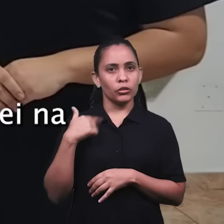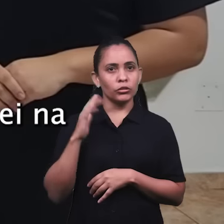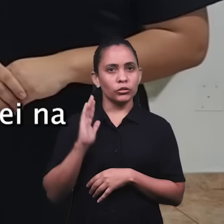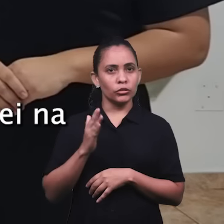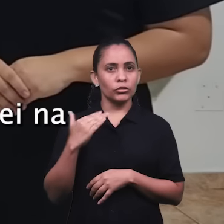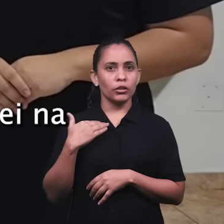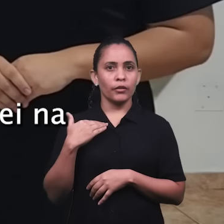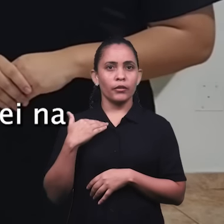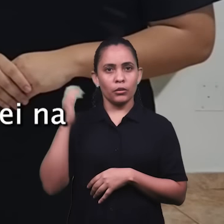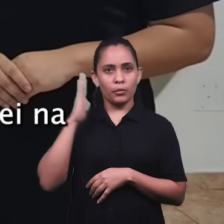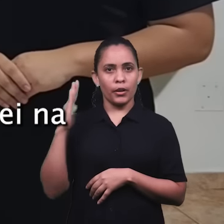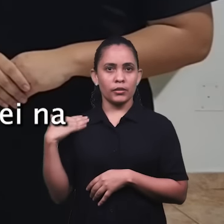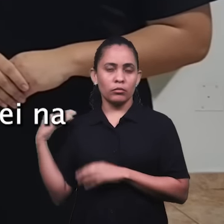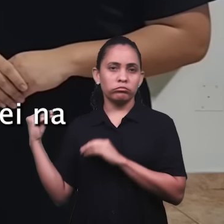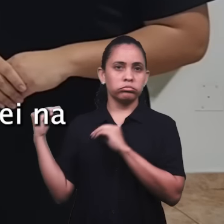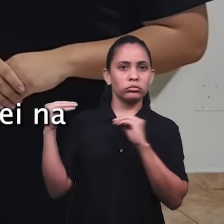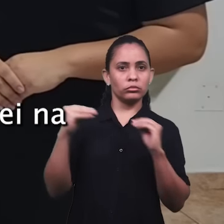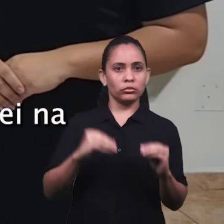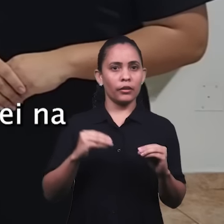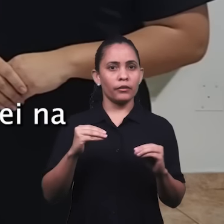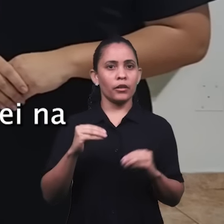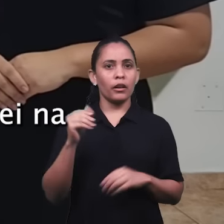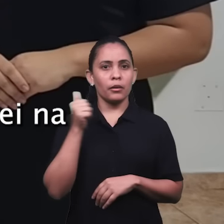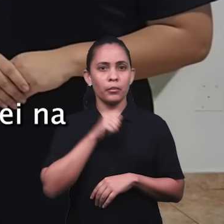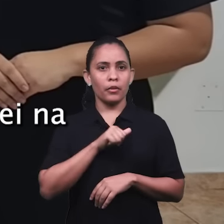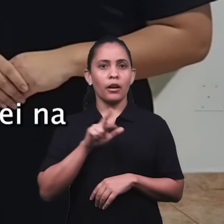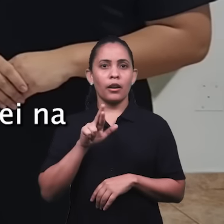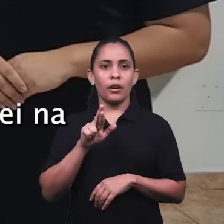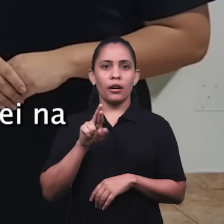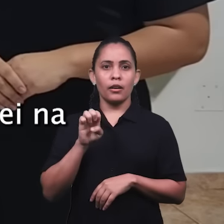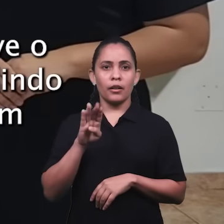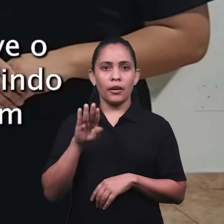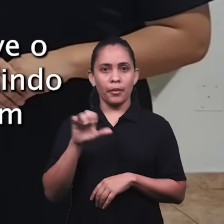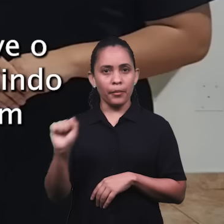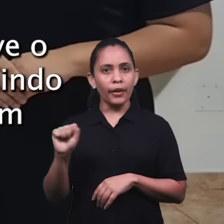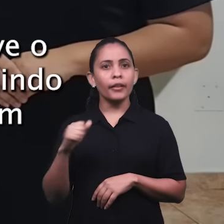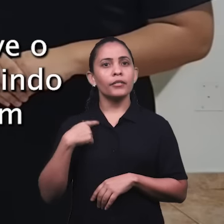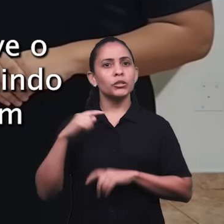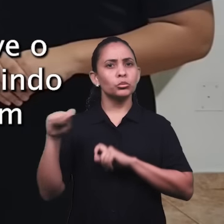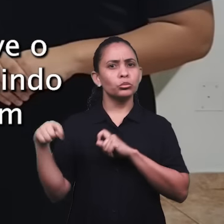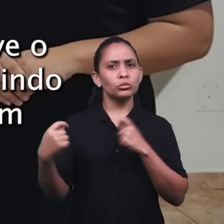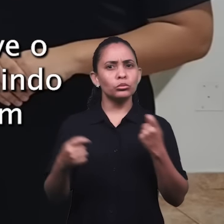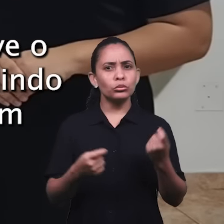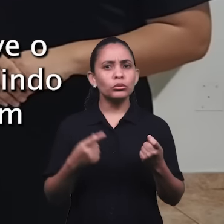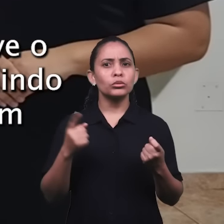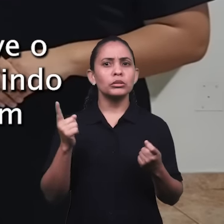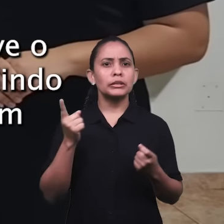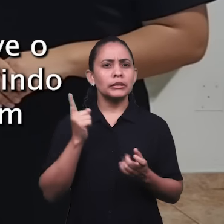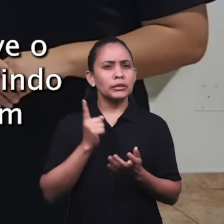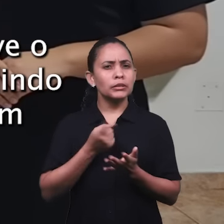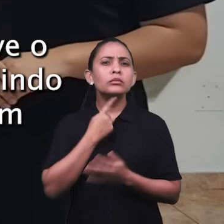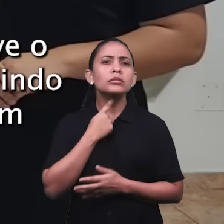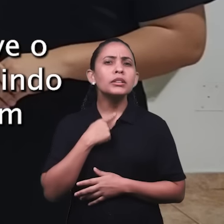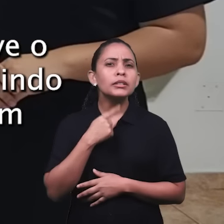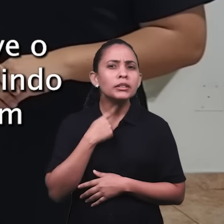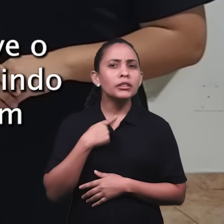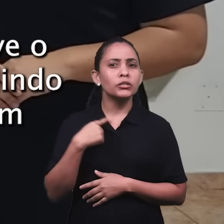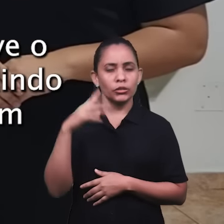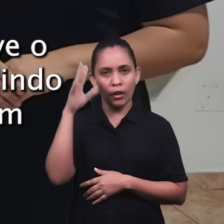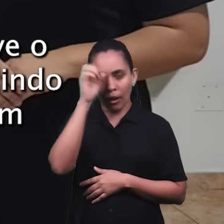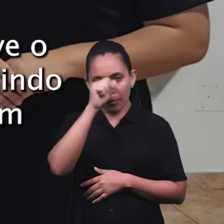iglesia de Bolivia, de Santa Cruz, porque vine de Brasil a estudiar, entonces ya miraba a la hermana